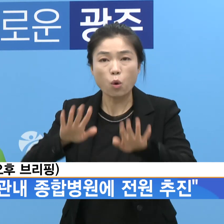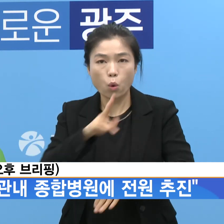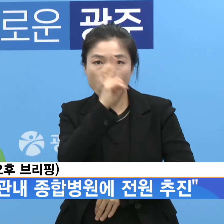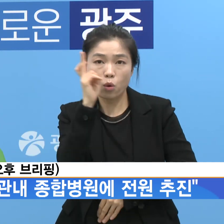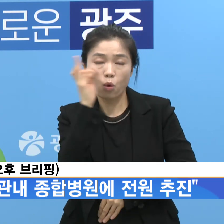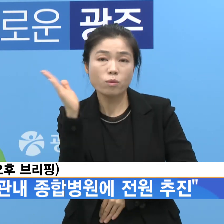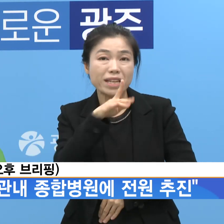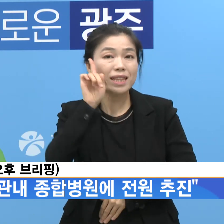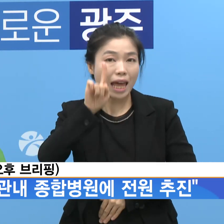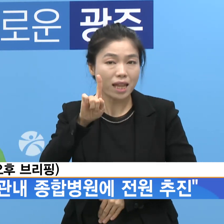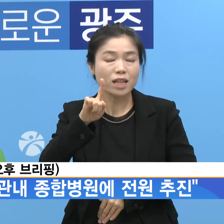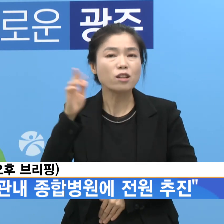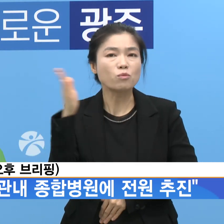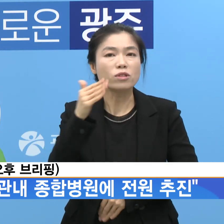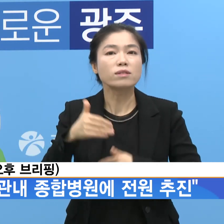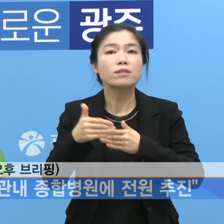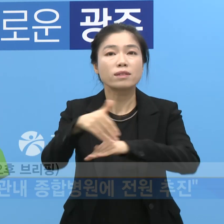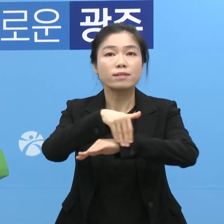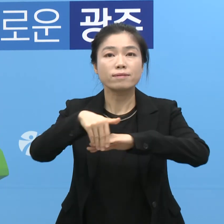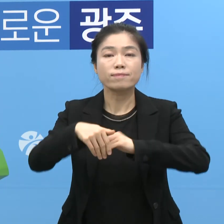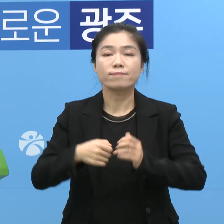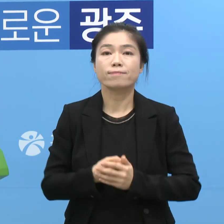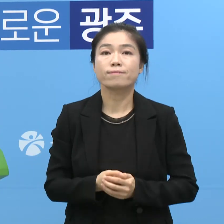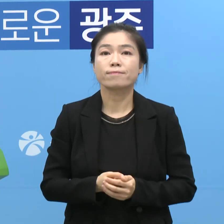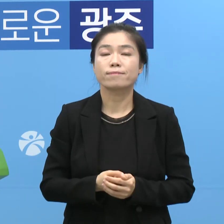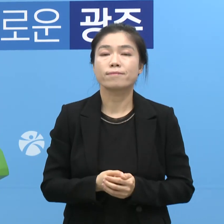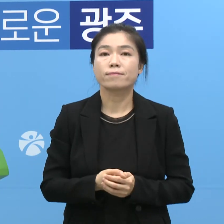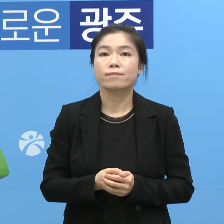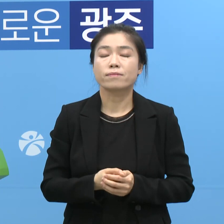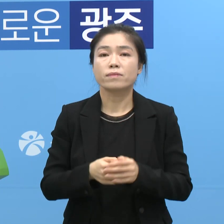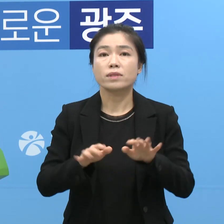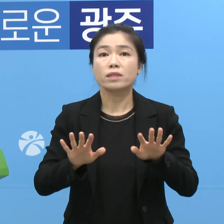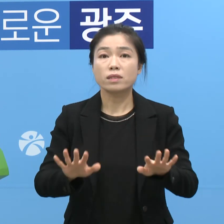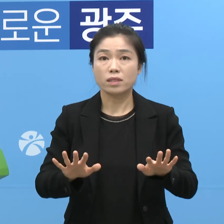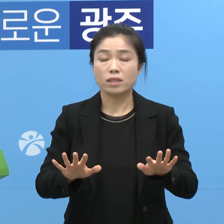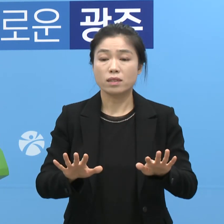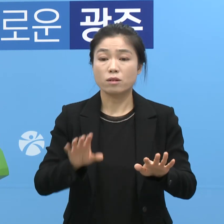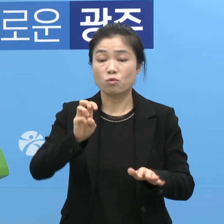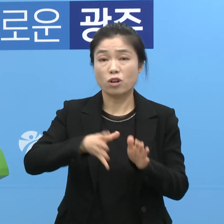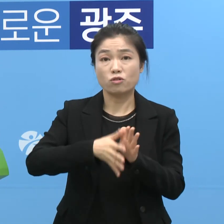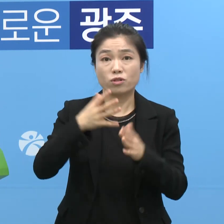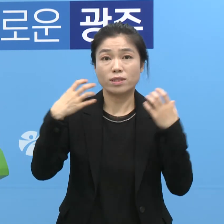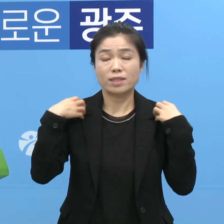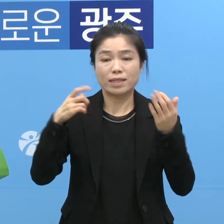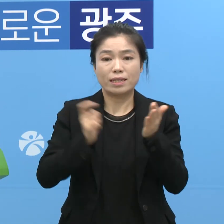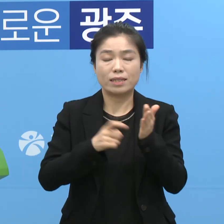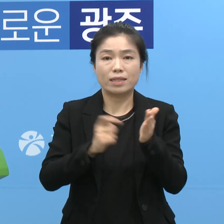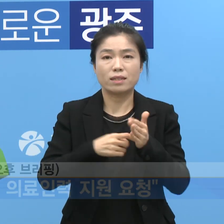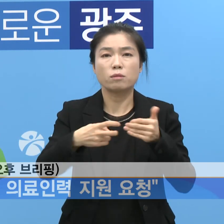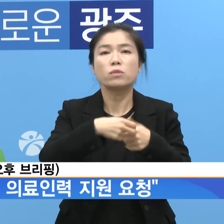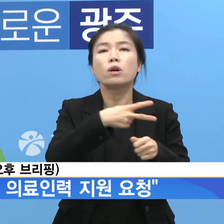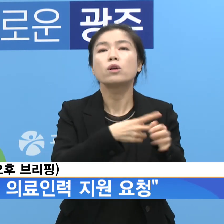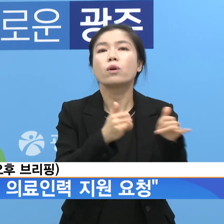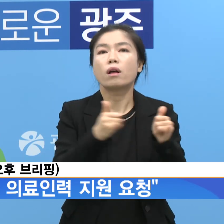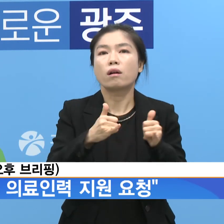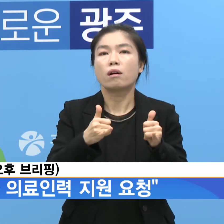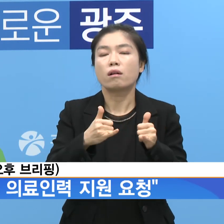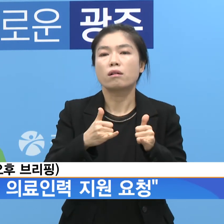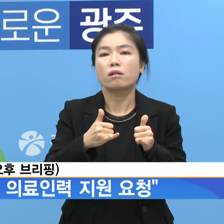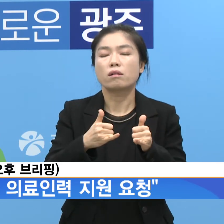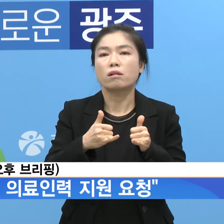내일 부터 진행할 수 있도록 하겠습니다 현대 저희 시에서는 긴급 의료 인력을 지원요청을